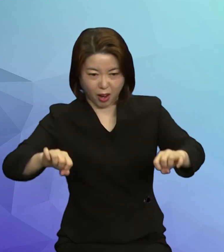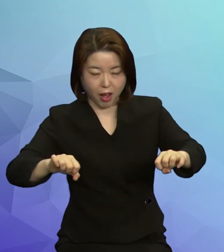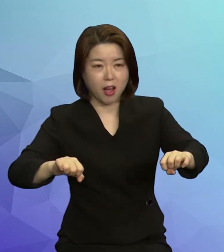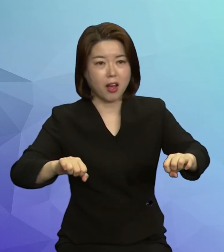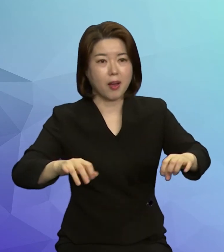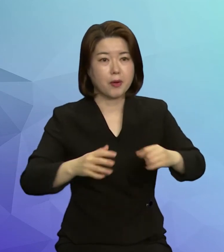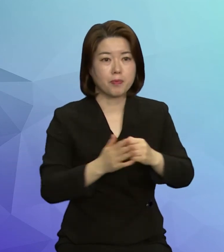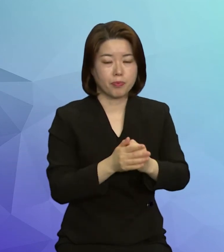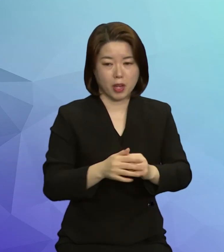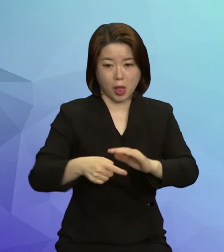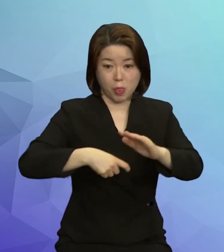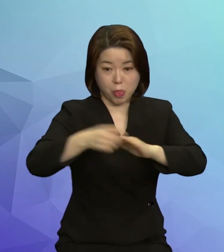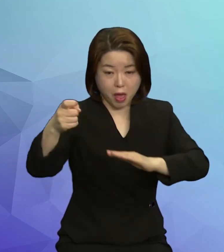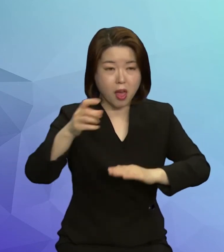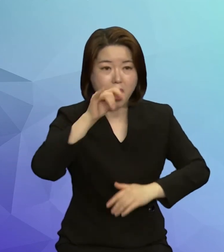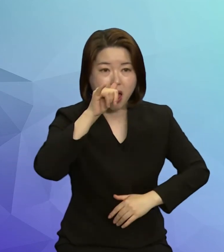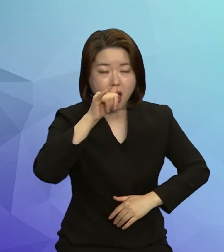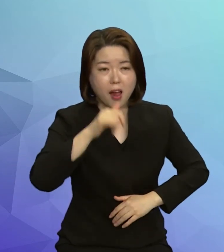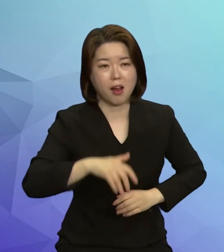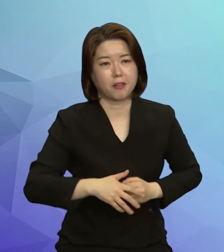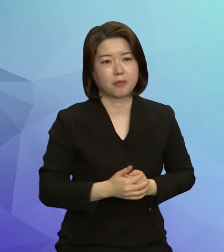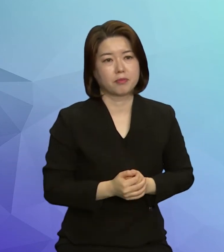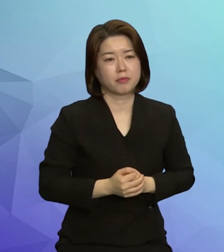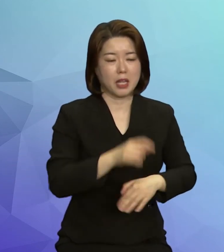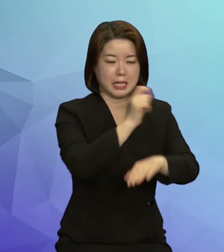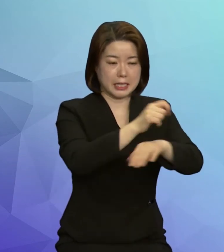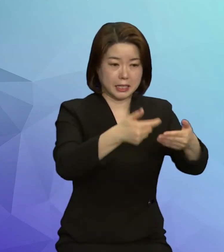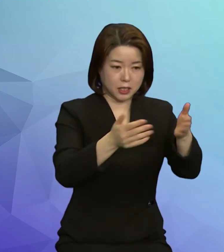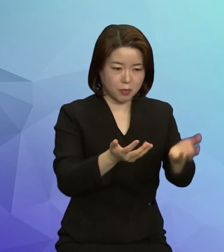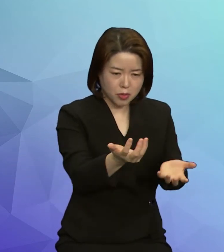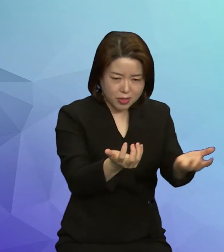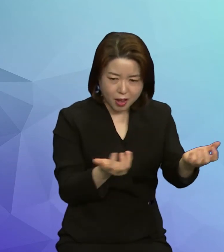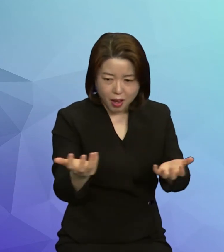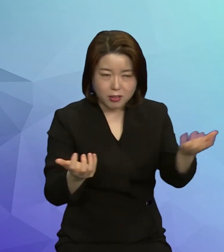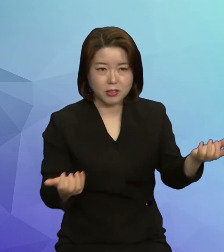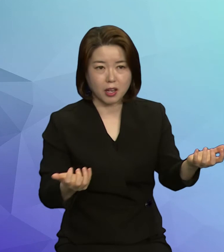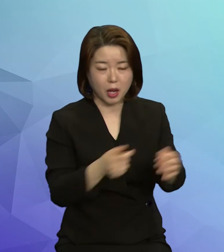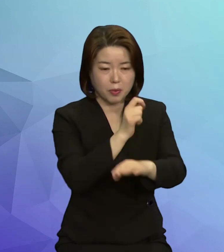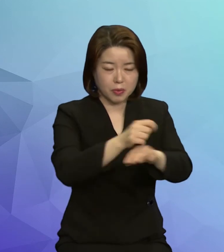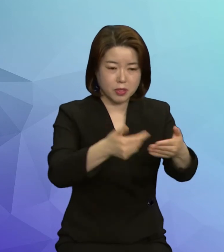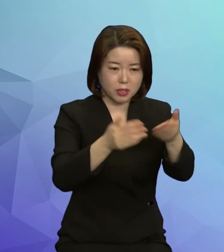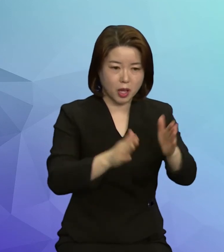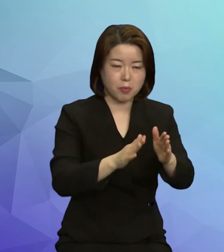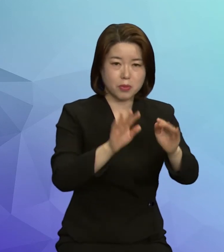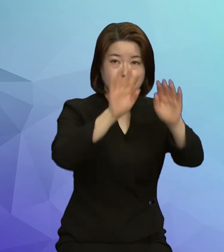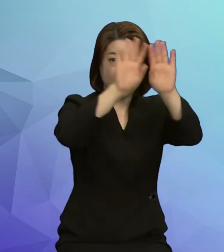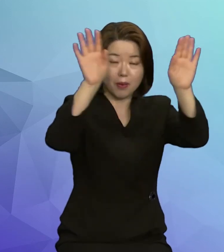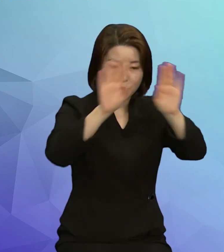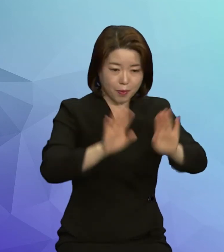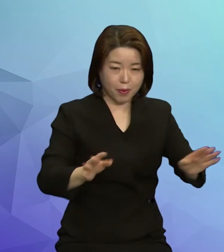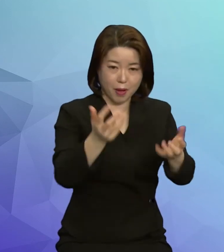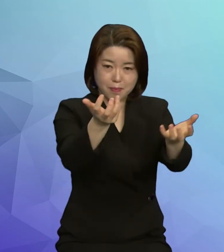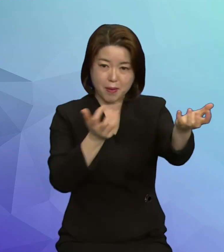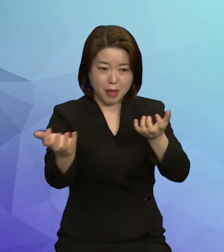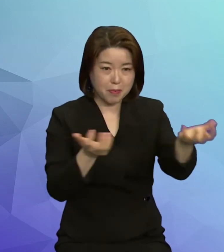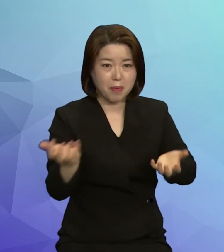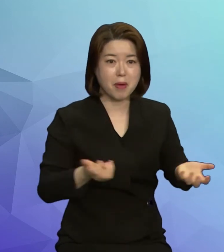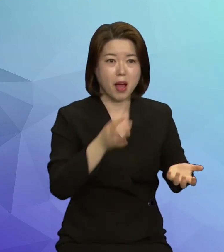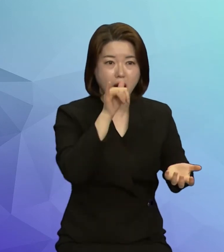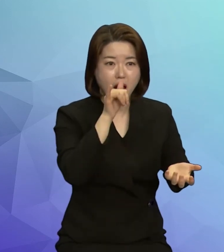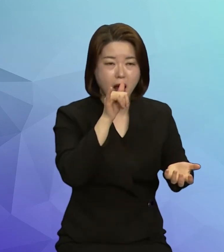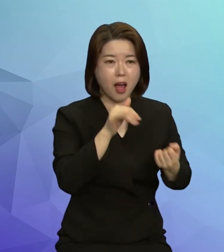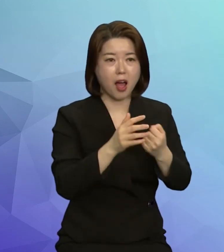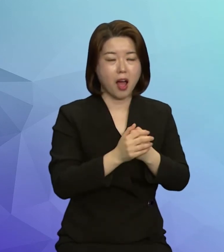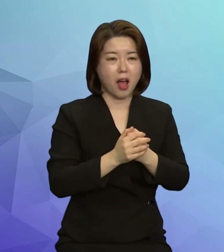다 쪼개지고 도둑이 들은 거예요. 사무실 서랍 사무실에 있는 캐비넷 다